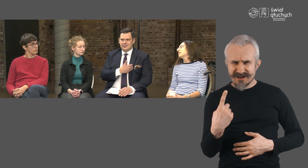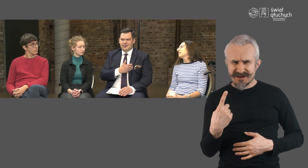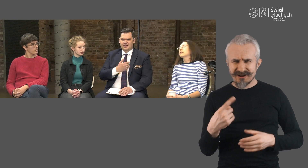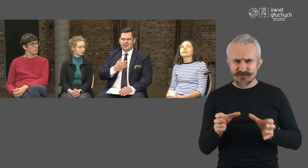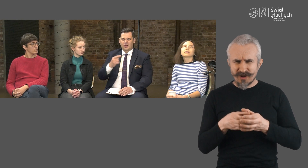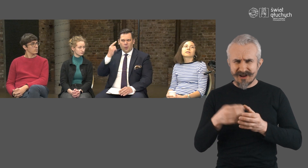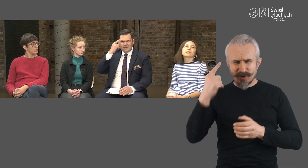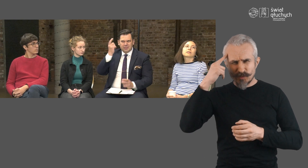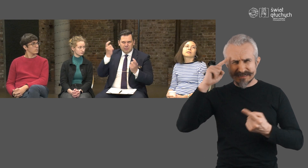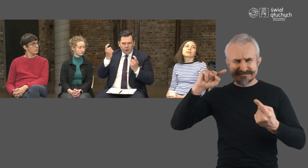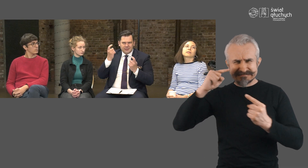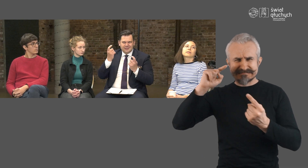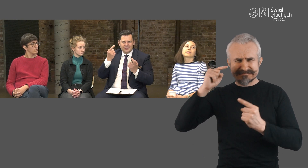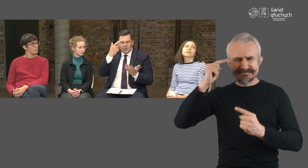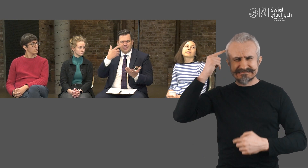Cała klasa?